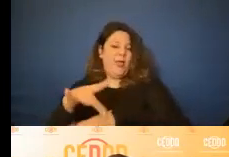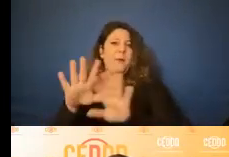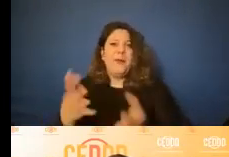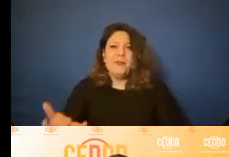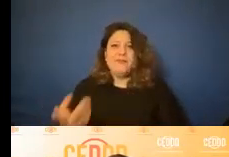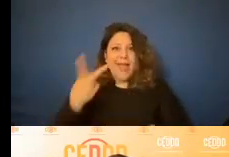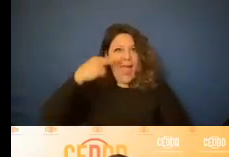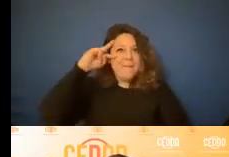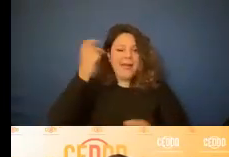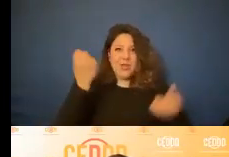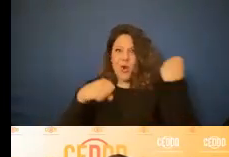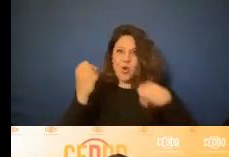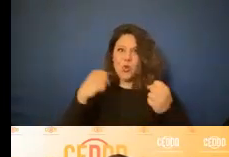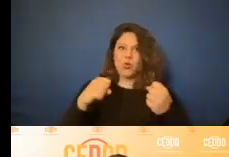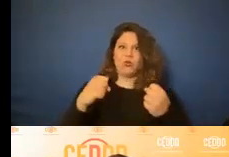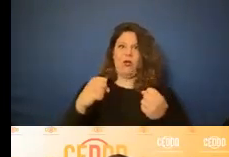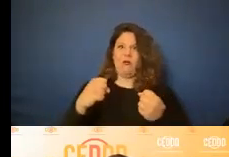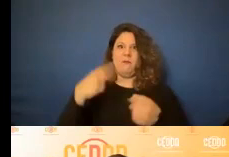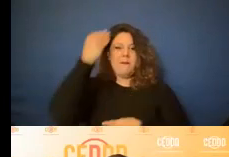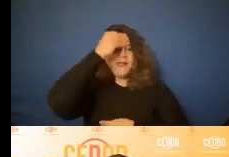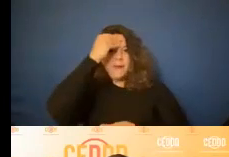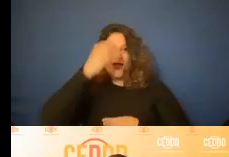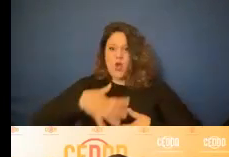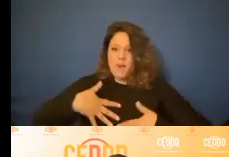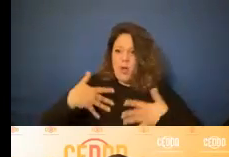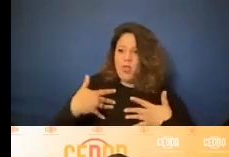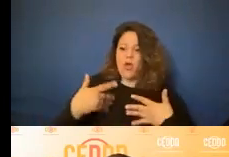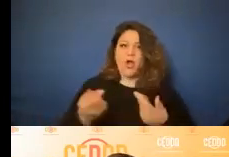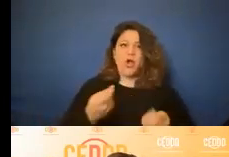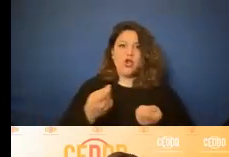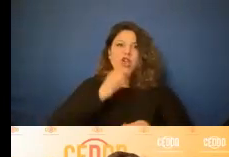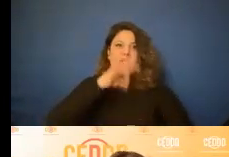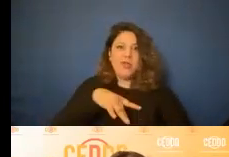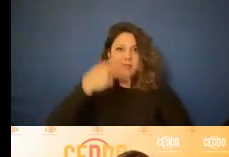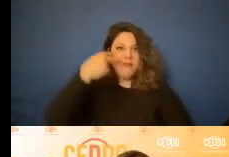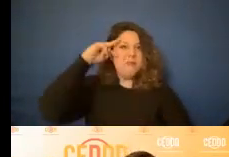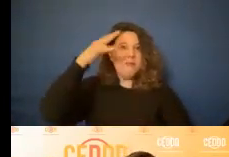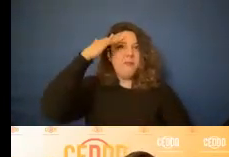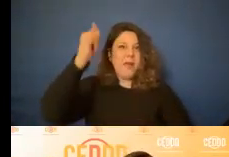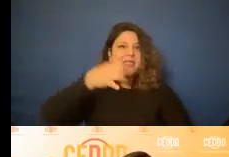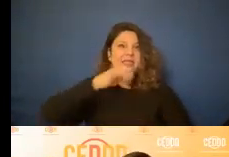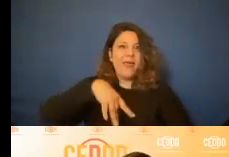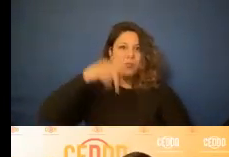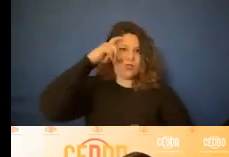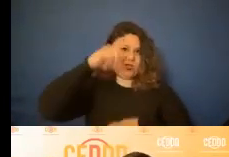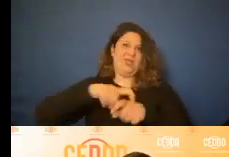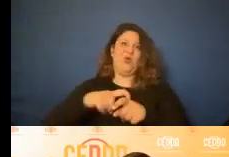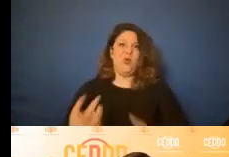de pensamientos, emociones y comportamientos son los psicólogos. Y qué bien nos haría, qué bien nos vendría unos